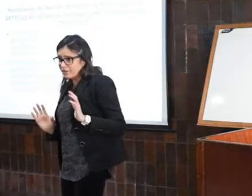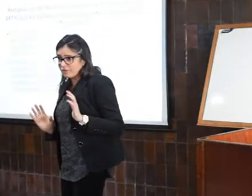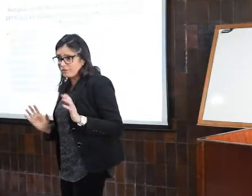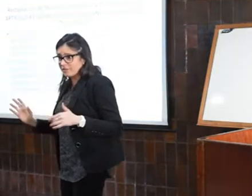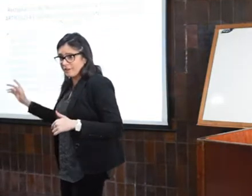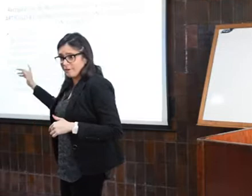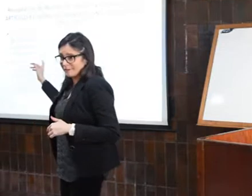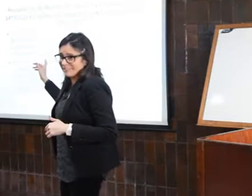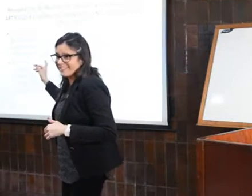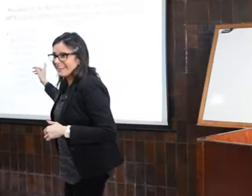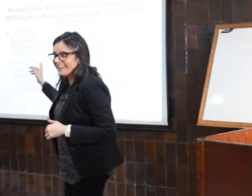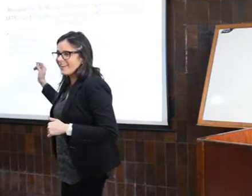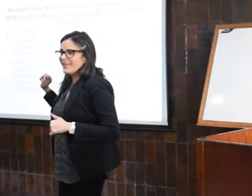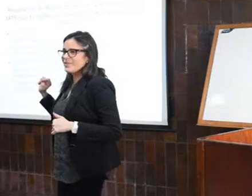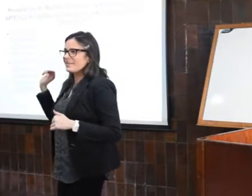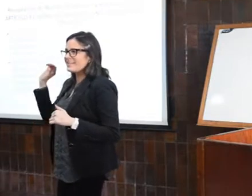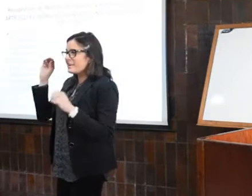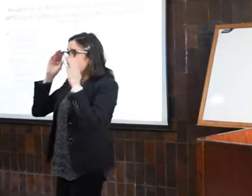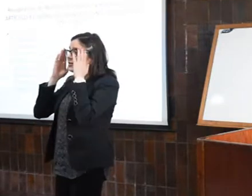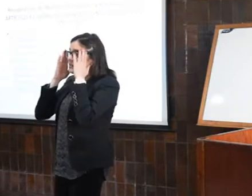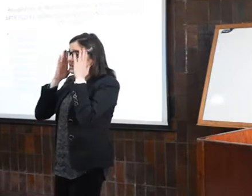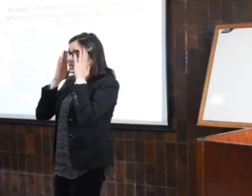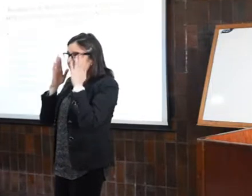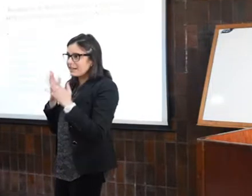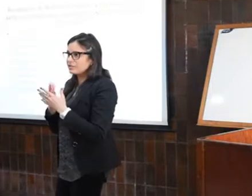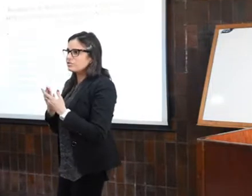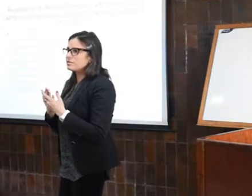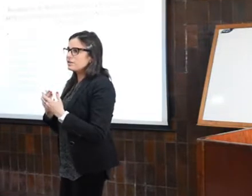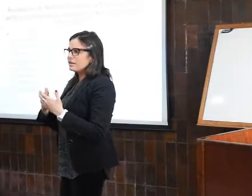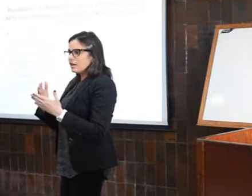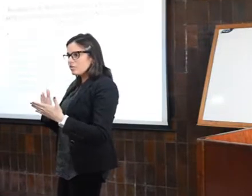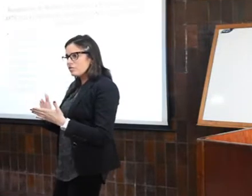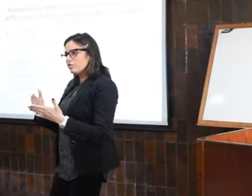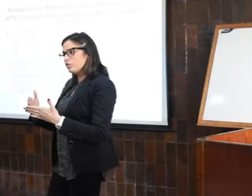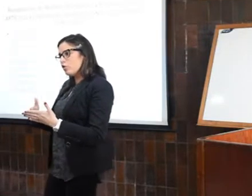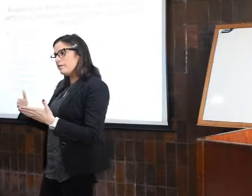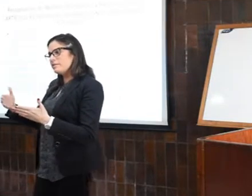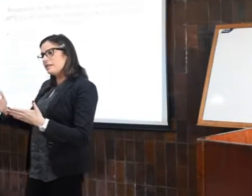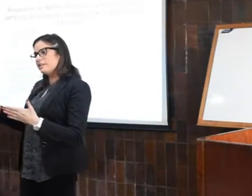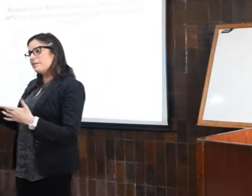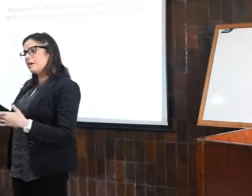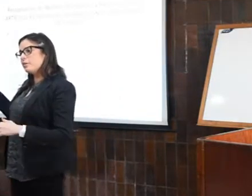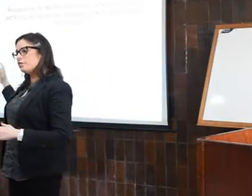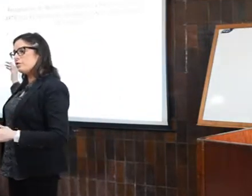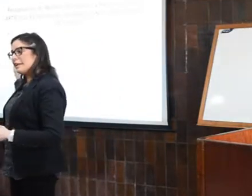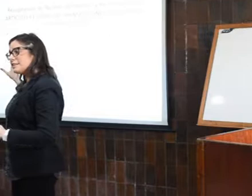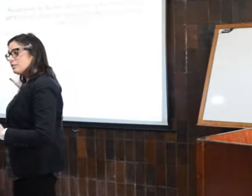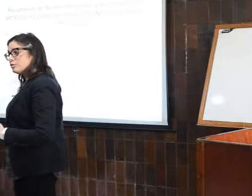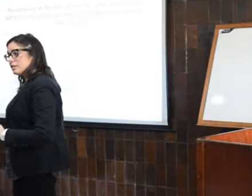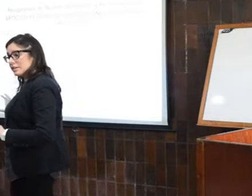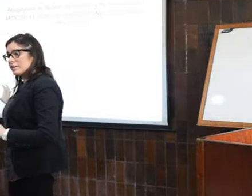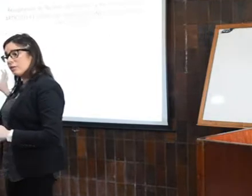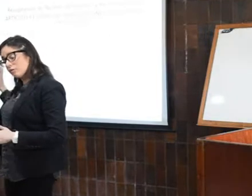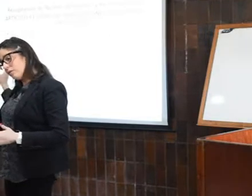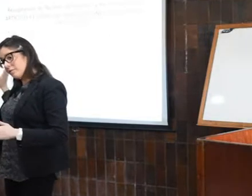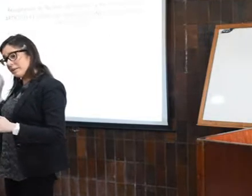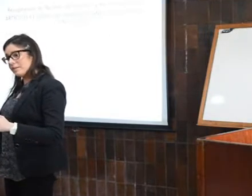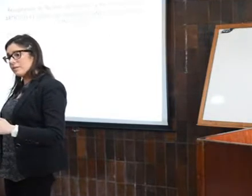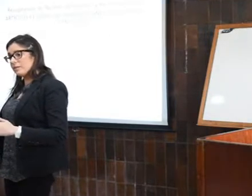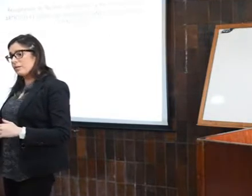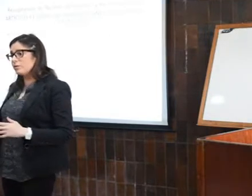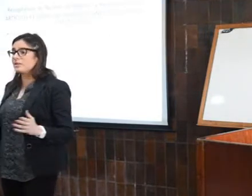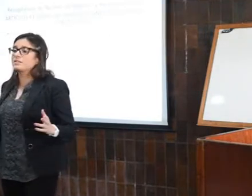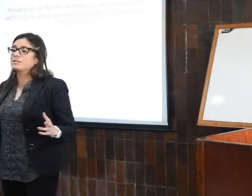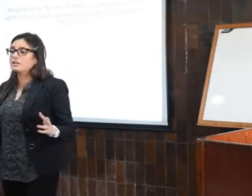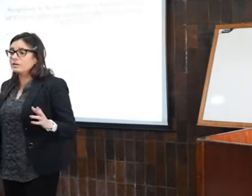en atacar entonces ellos toman ciertas medidas por eso la lista que ustedes tienen inclusive más